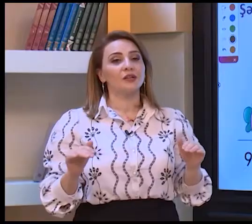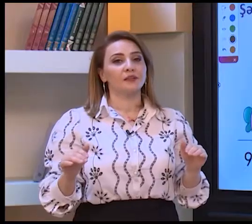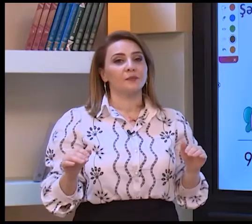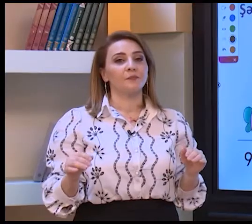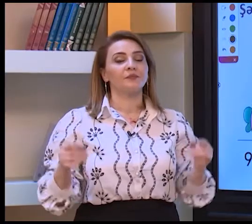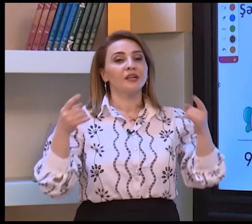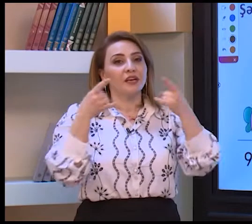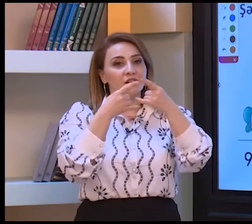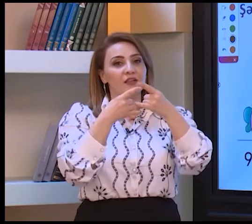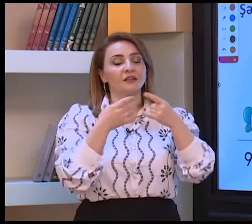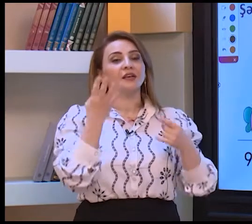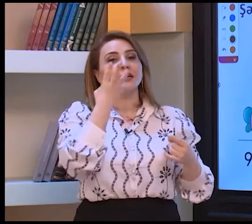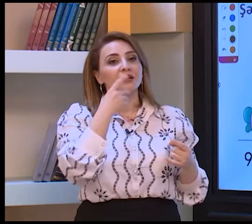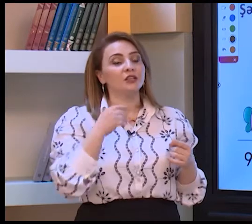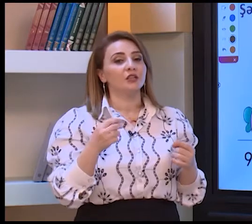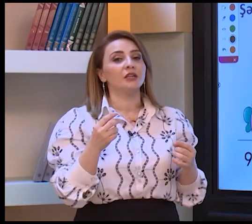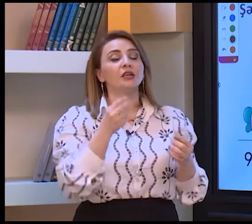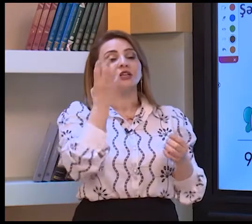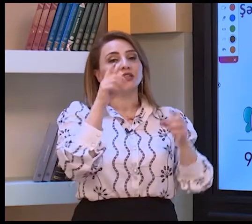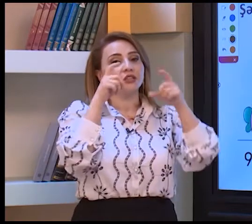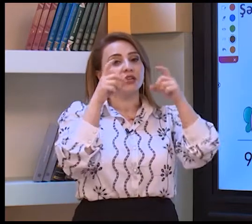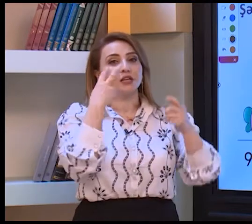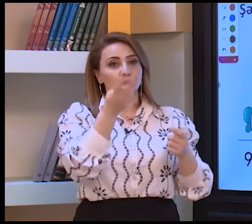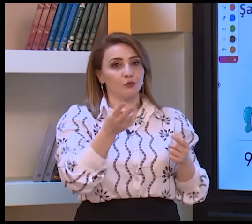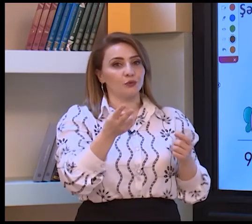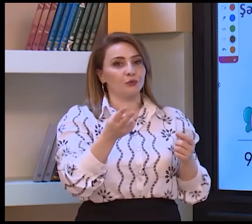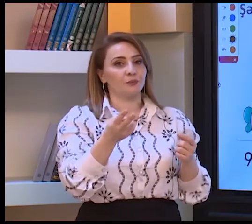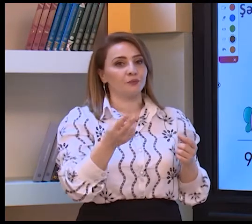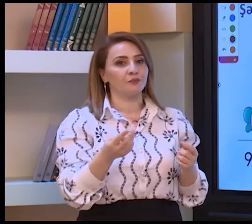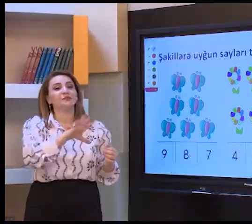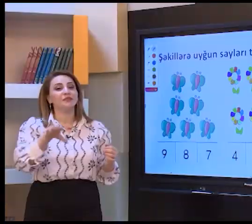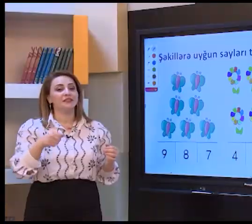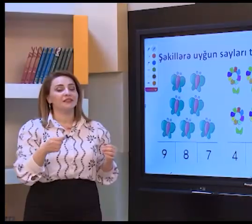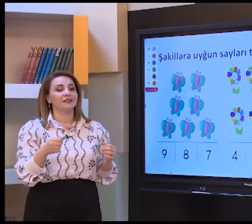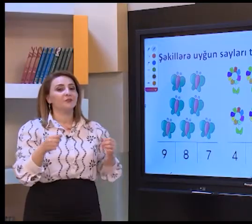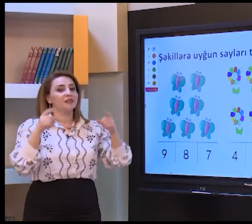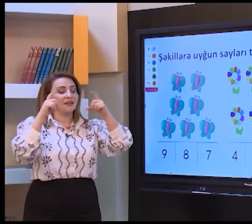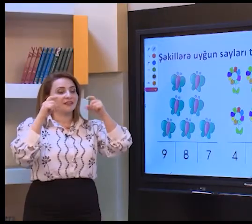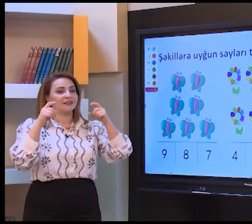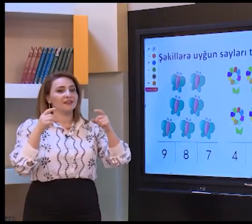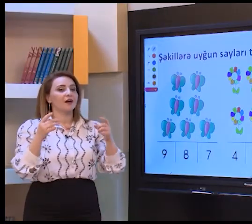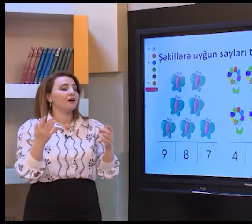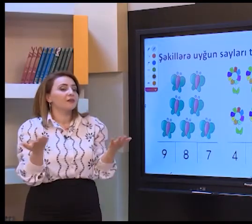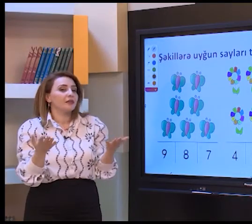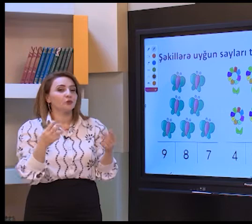Uşaqlar, ekranda rəngli şəkillər görürük. Biz ekranda nə